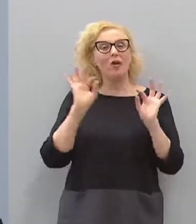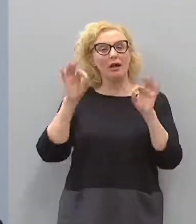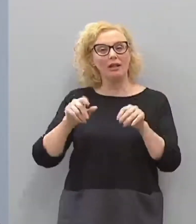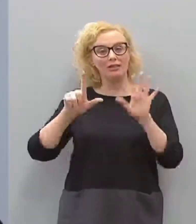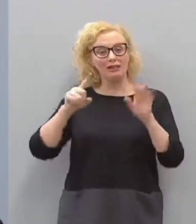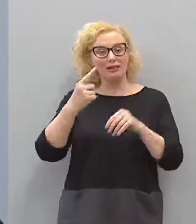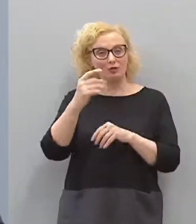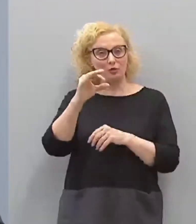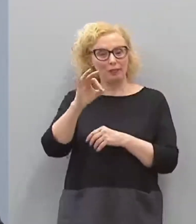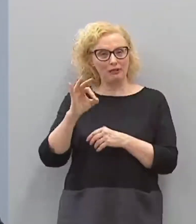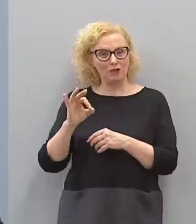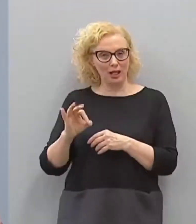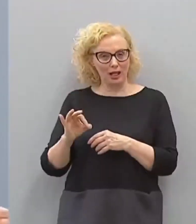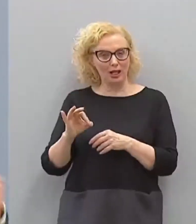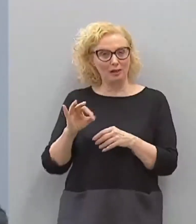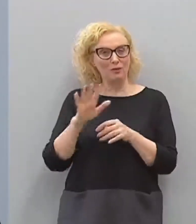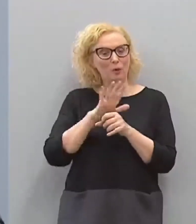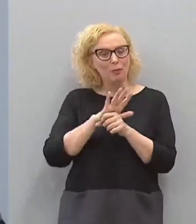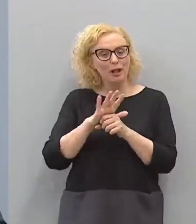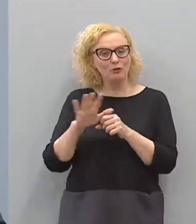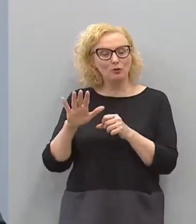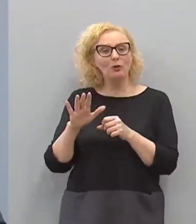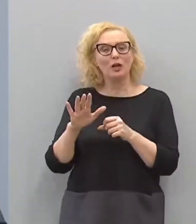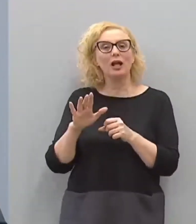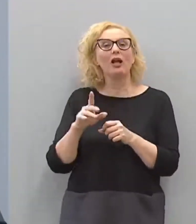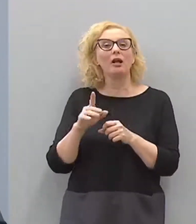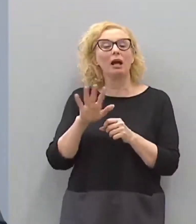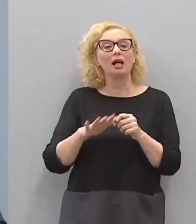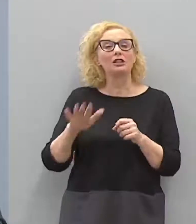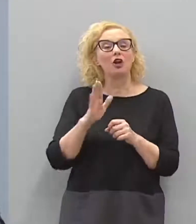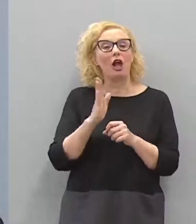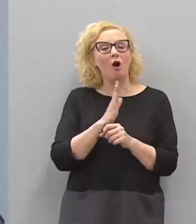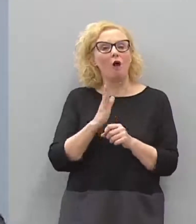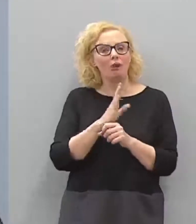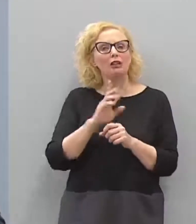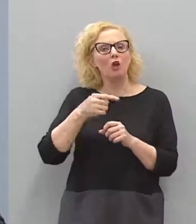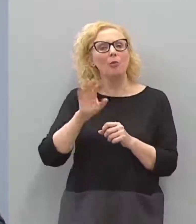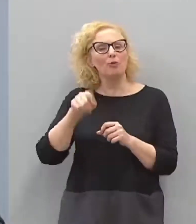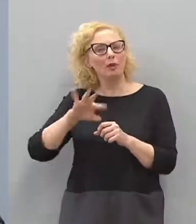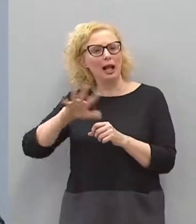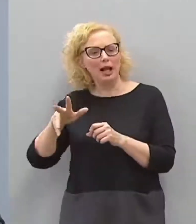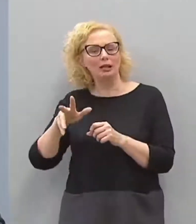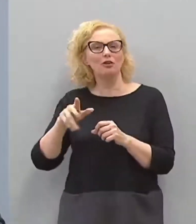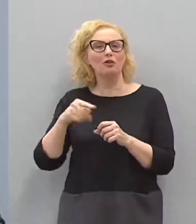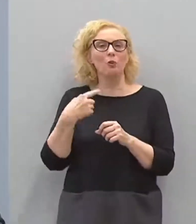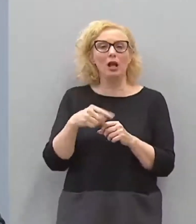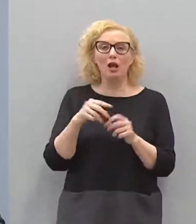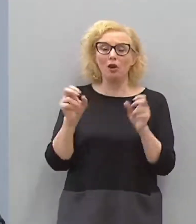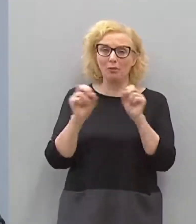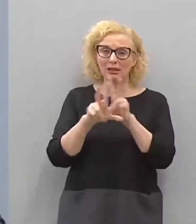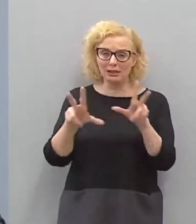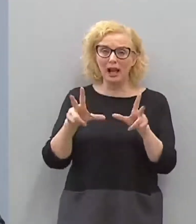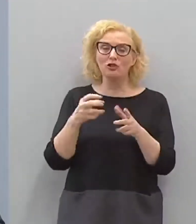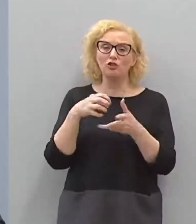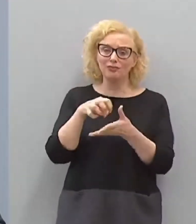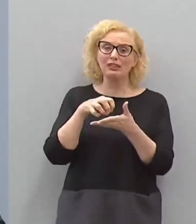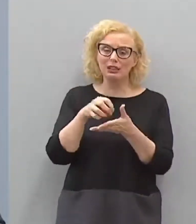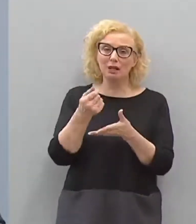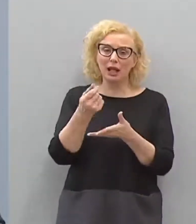lavorando soprattutto la parte ovest in questa fase non possiamo vedere anche sul resto è un messaggio comunque di un investimento